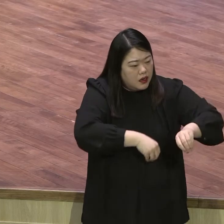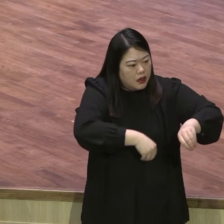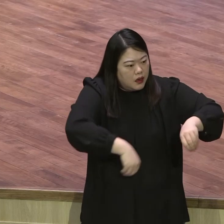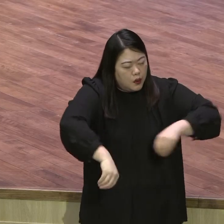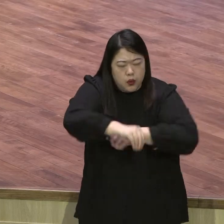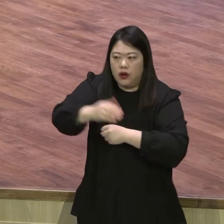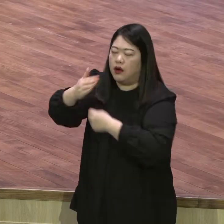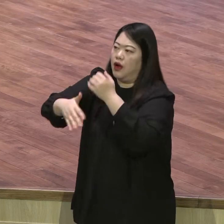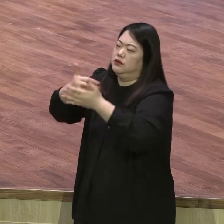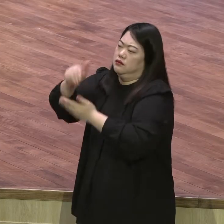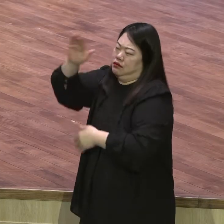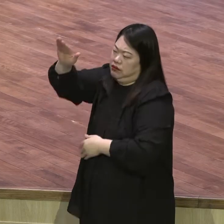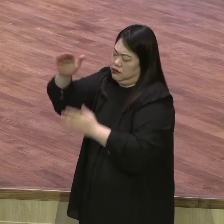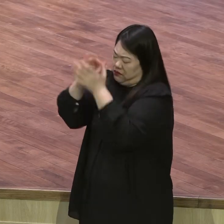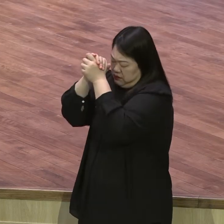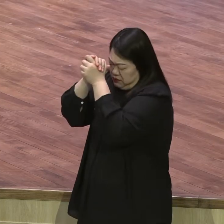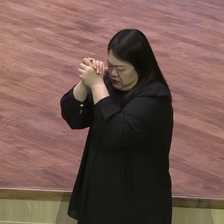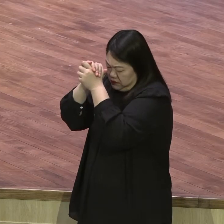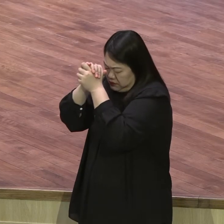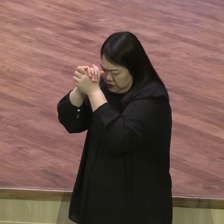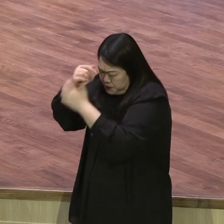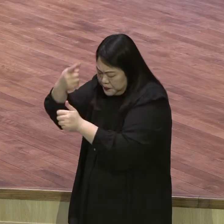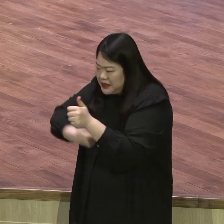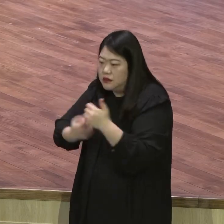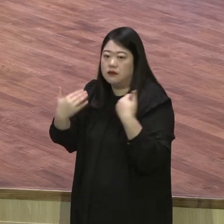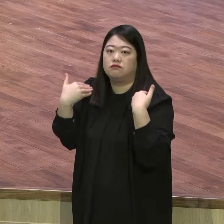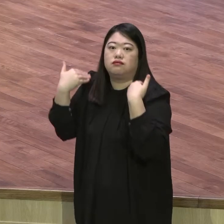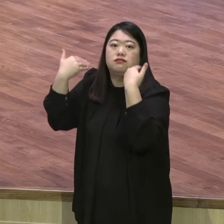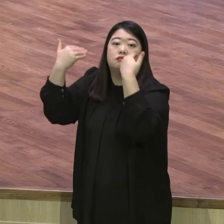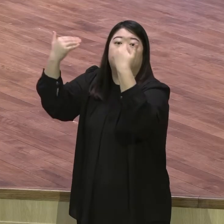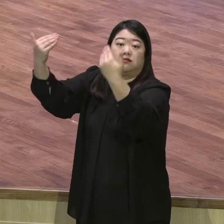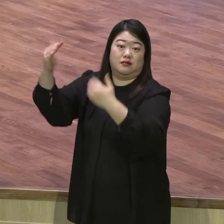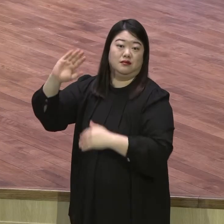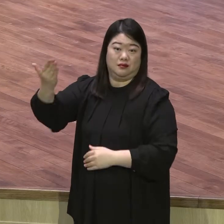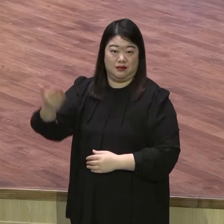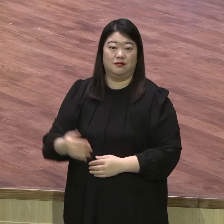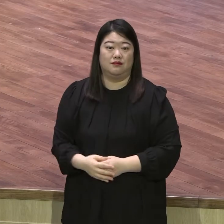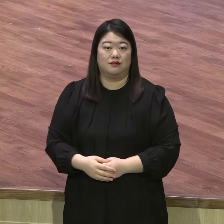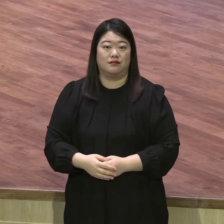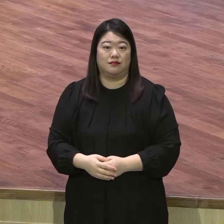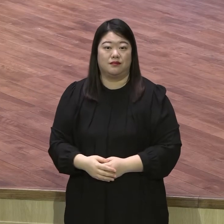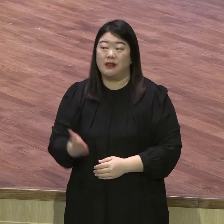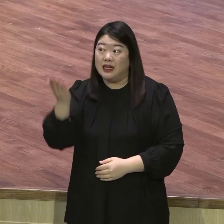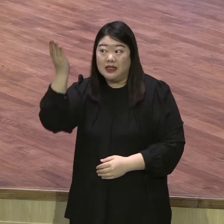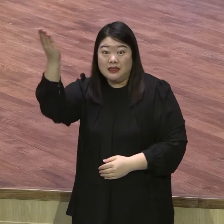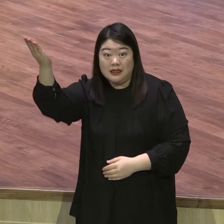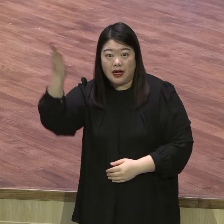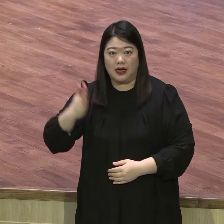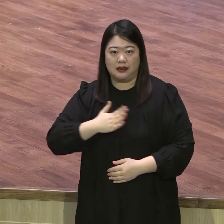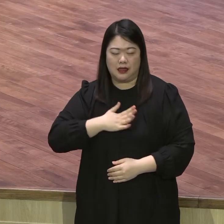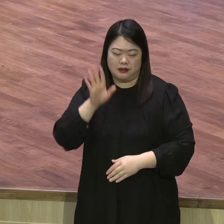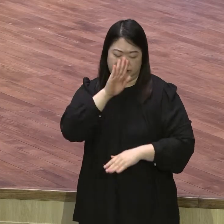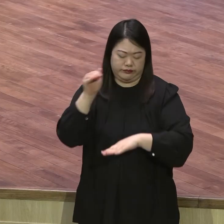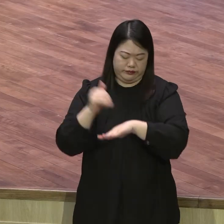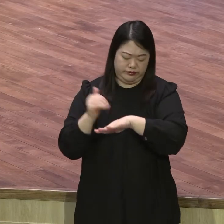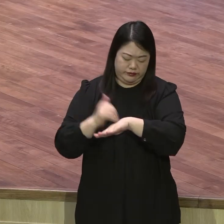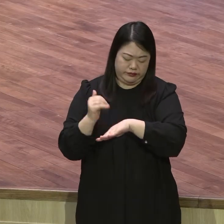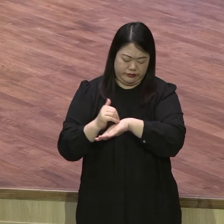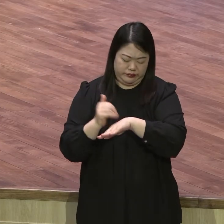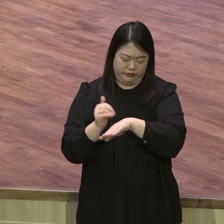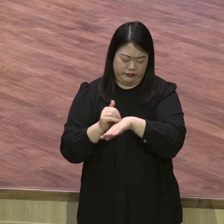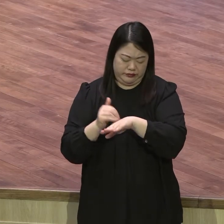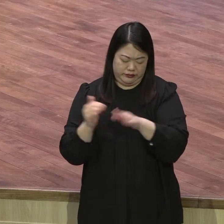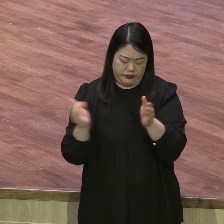되고 하나님이 영적으로 성장시켜 주시는 그런 기회다. 그가 나를 단련하신 후에는